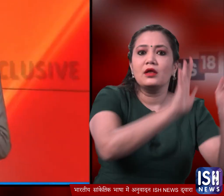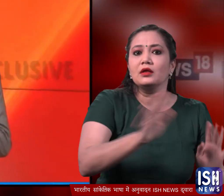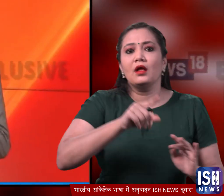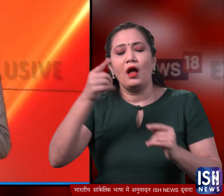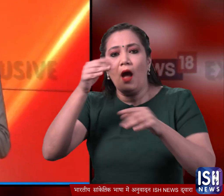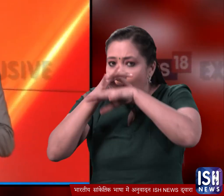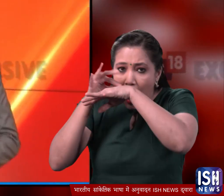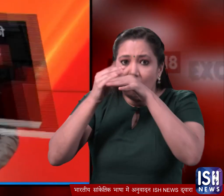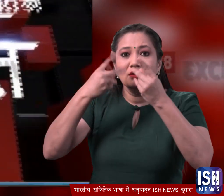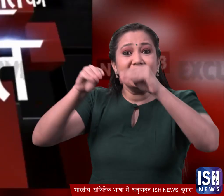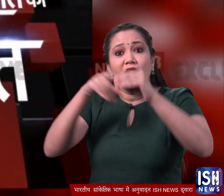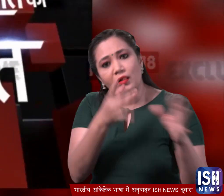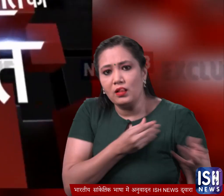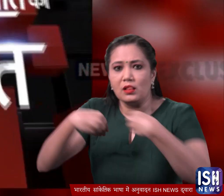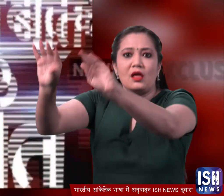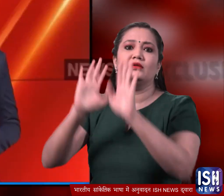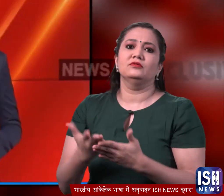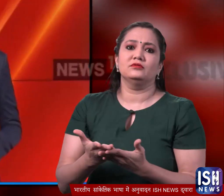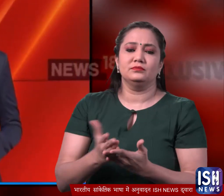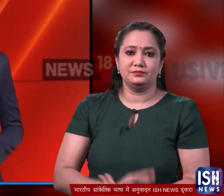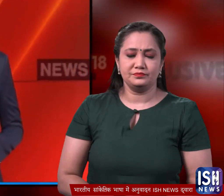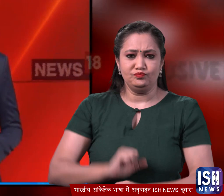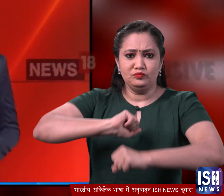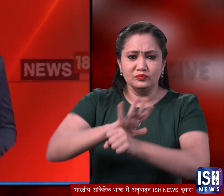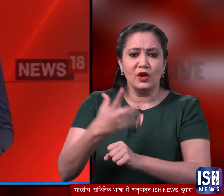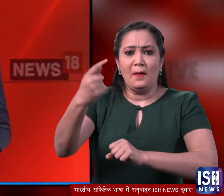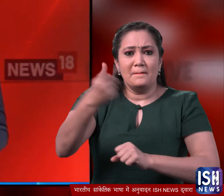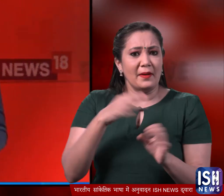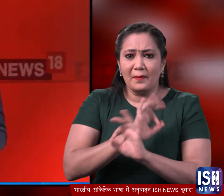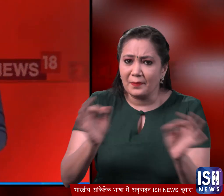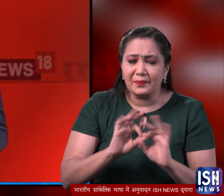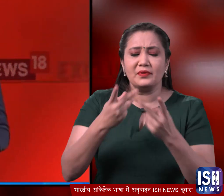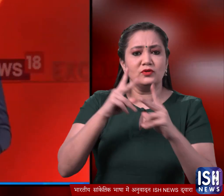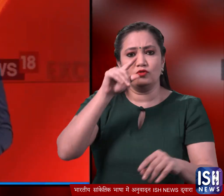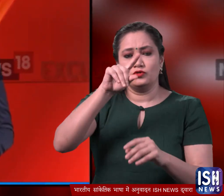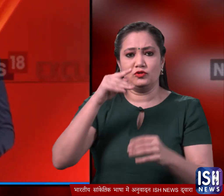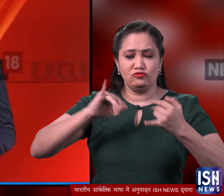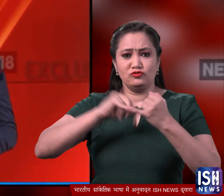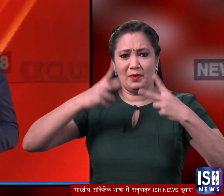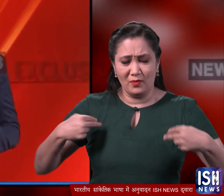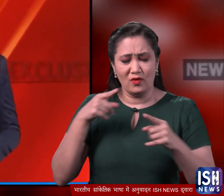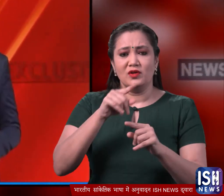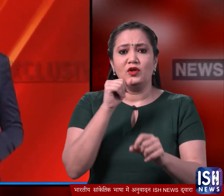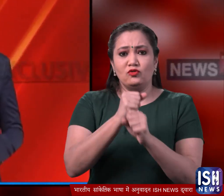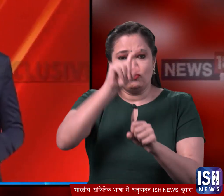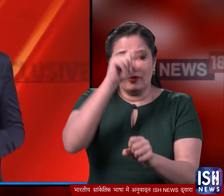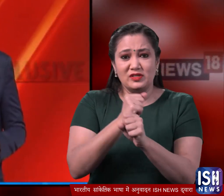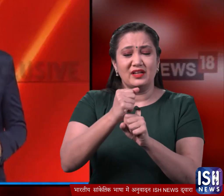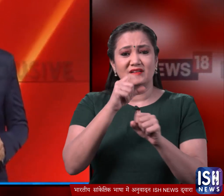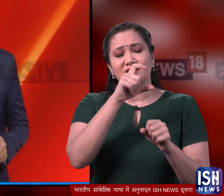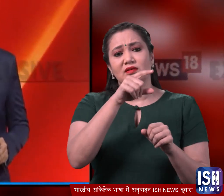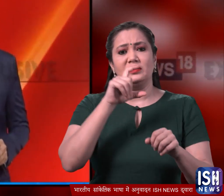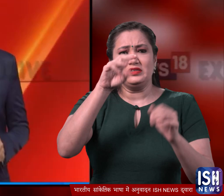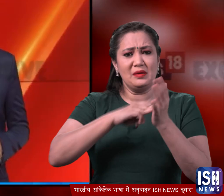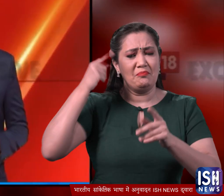के सौदागरों को बेच दी जाती है। कोरोना पर मुआवजा नीति से खफा सुप्रीम कोर्ट ने गुजरात के मुख्यमंत्री पर कड़ी टिप्पणी की। अदालत